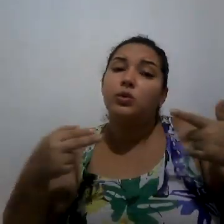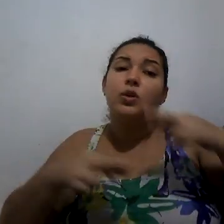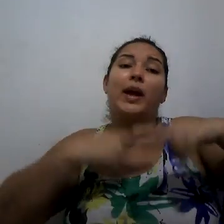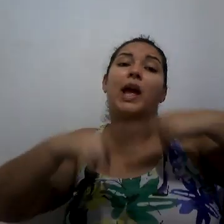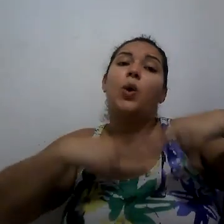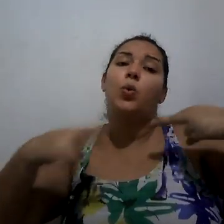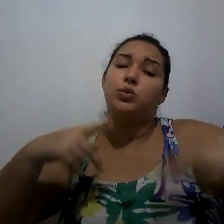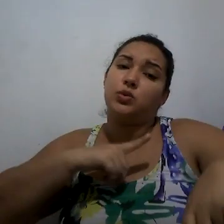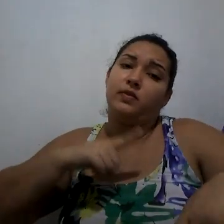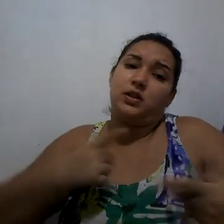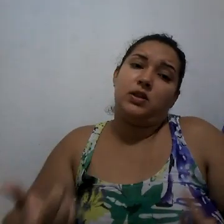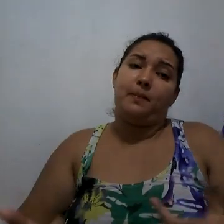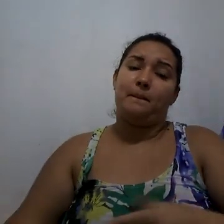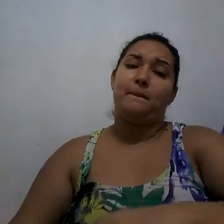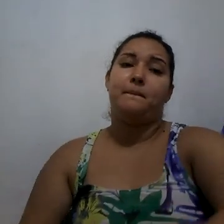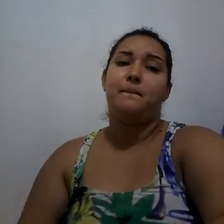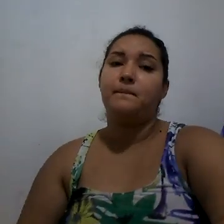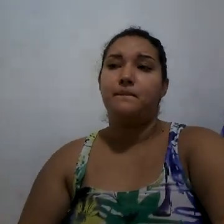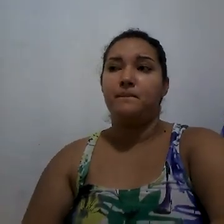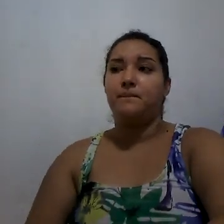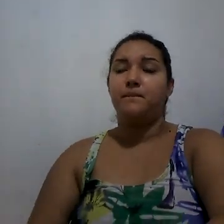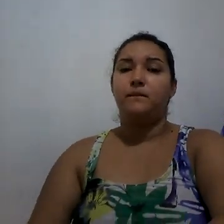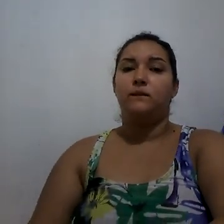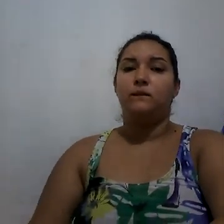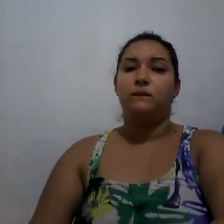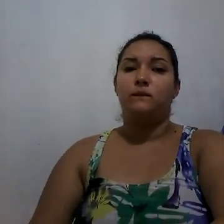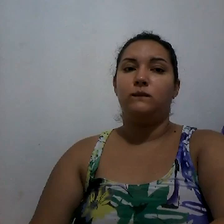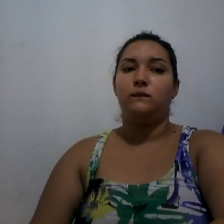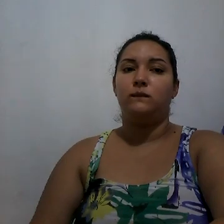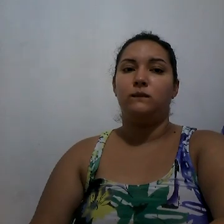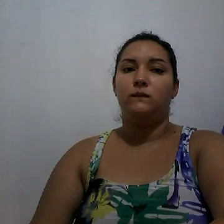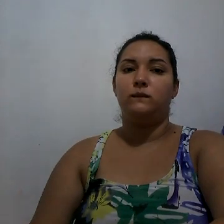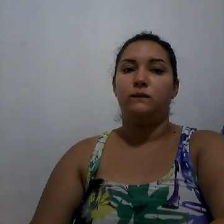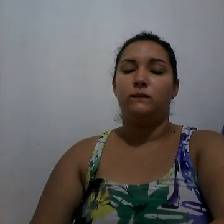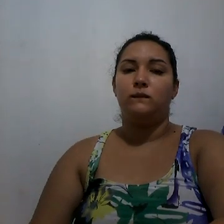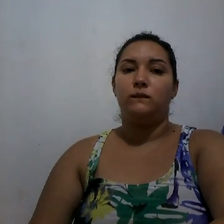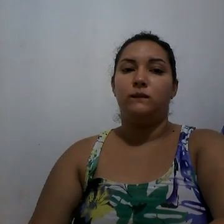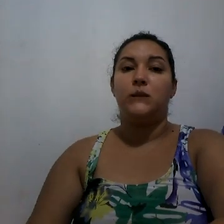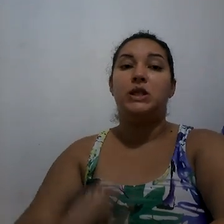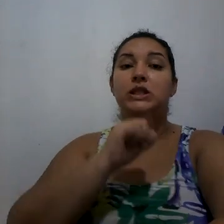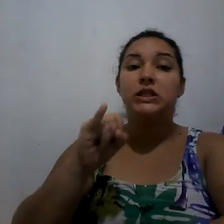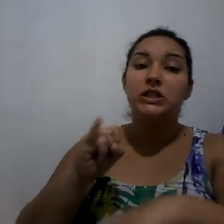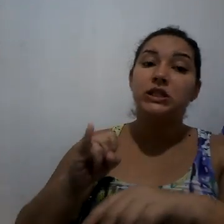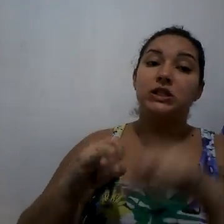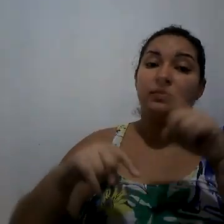ali. Então, nós recebemos esses dados e depois, se foi um instrumento que fez aquela análise, nós vamos